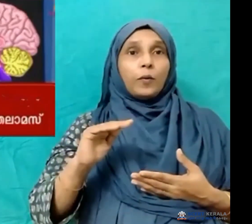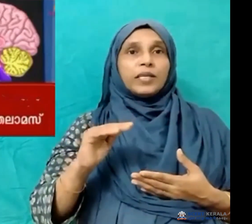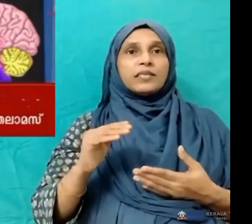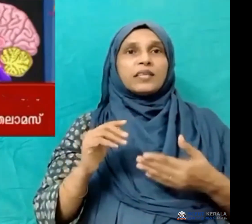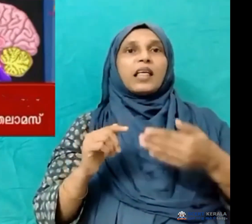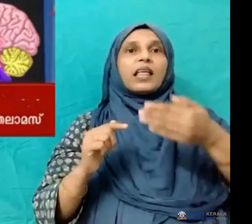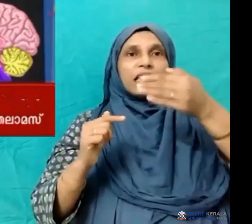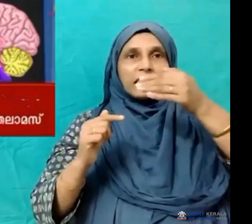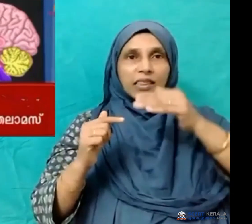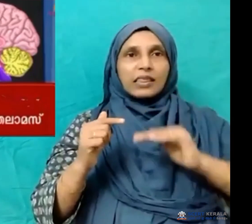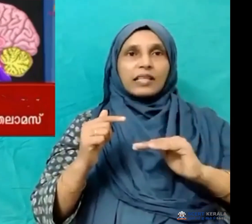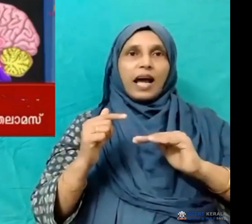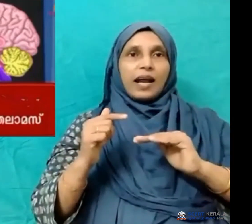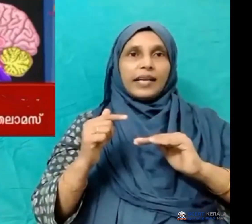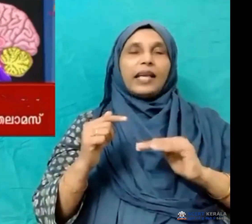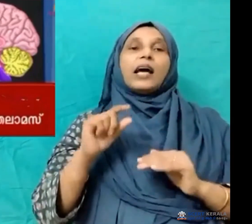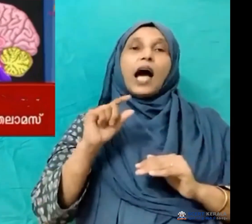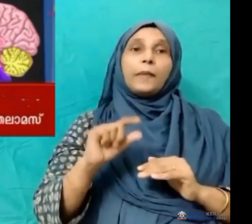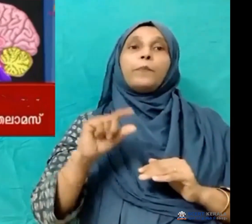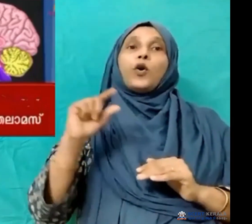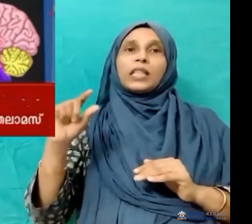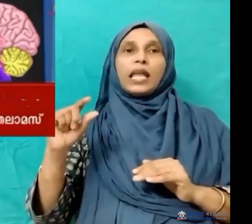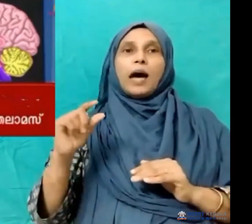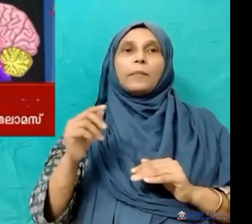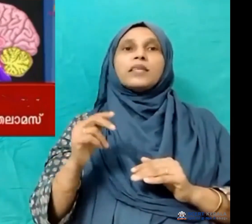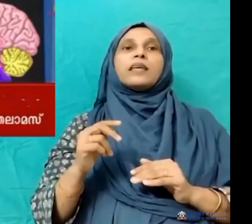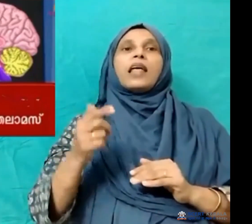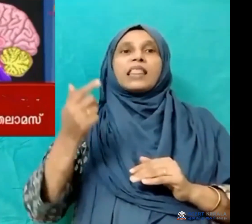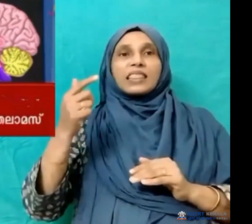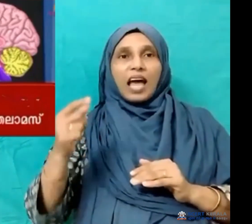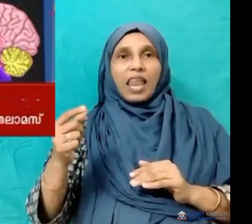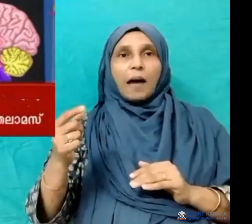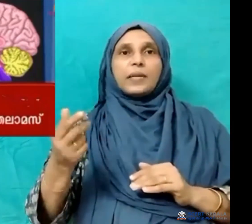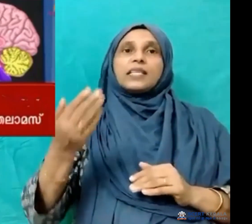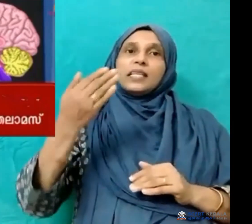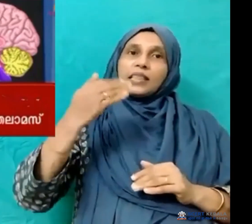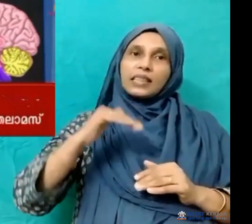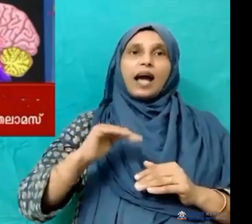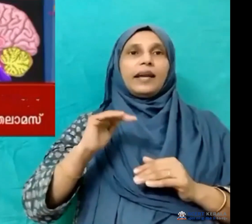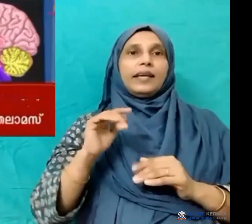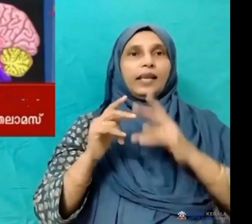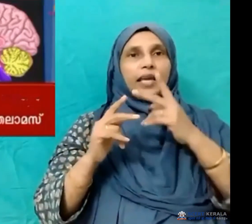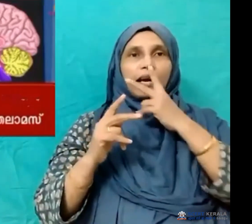ഹൈപ്പോ മീൻസ് താഴെ, ഹൈപ്പോ തലാമസ് തലാമസിന് താഴെ അല്ലേ